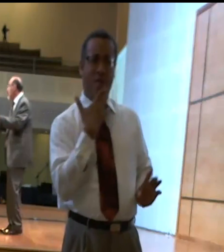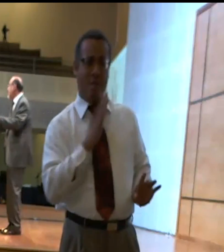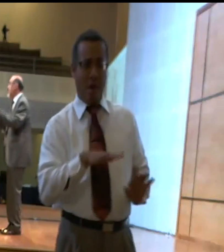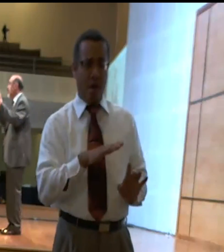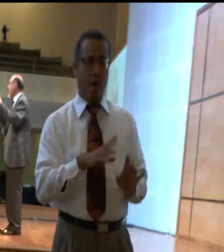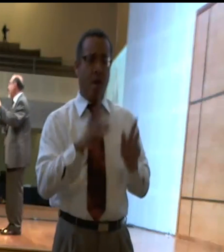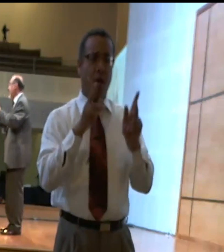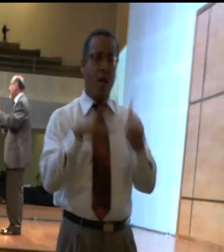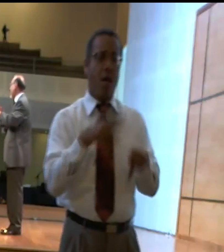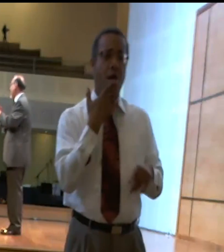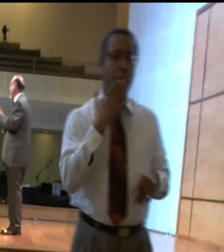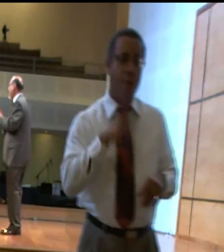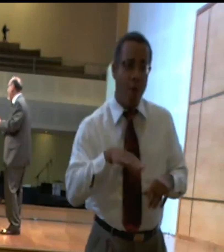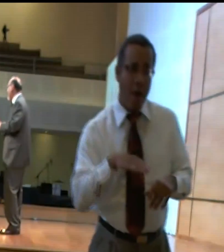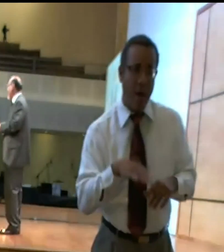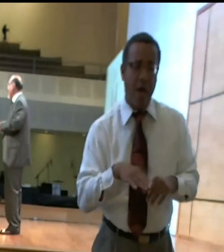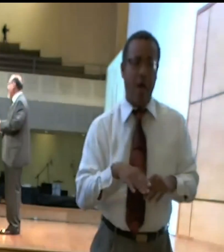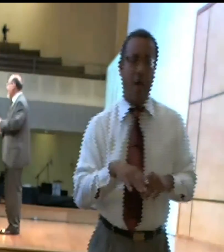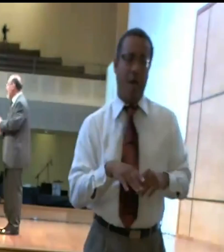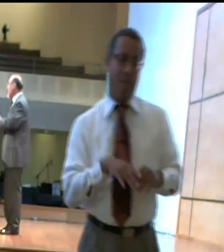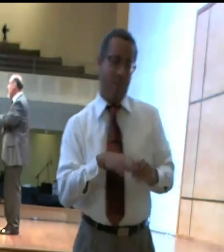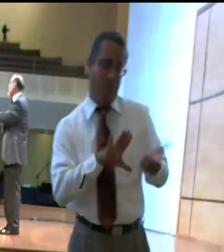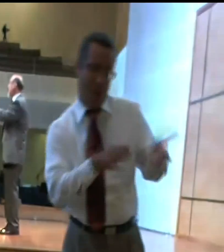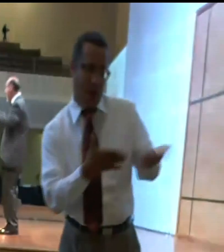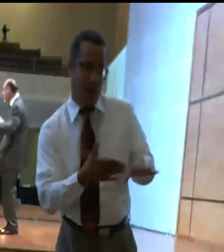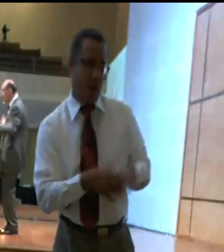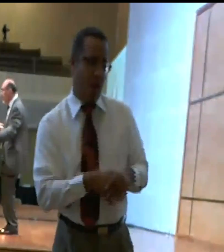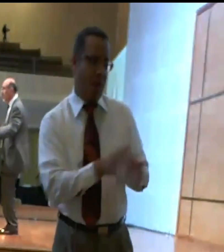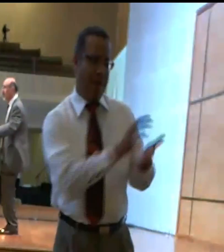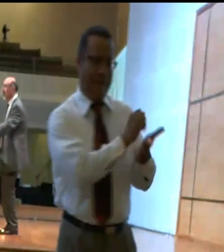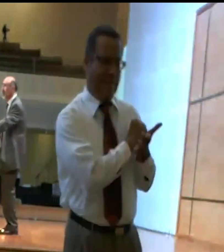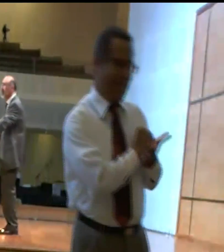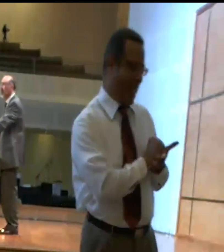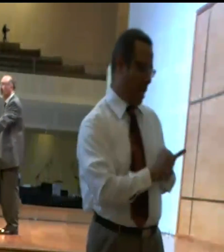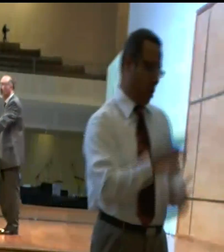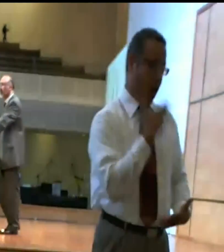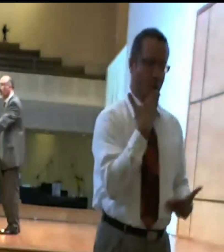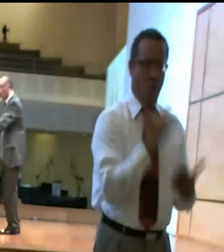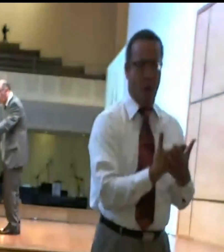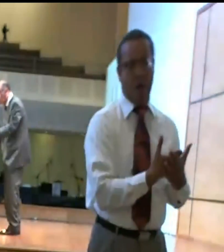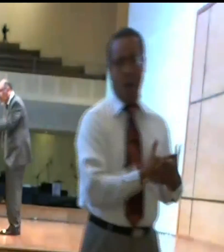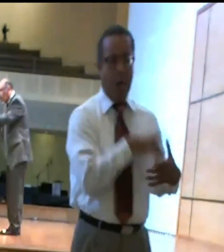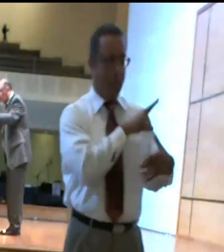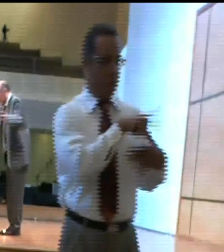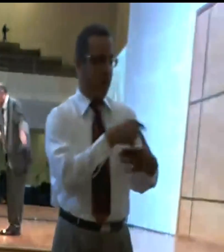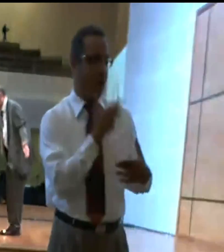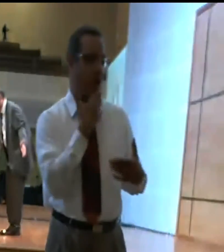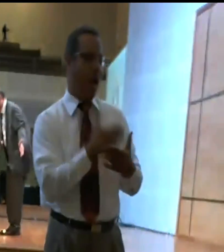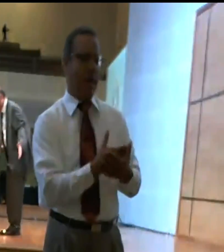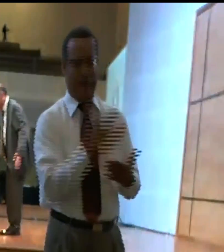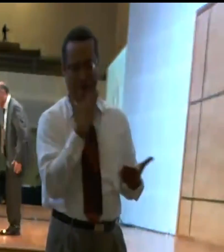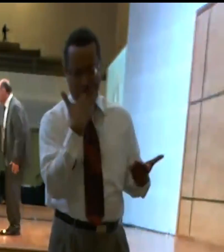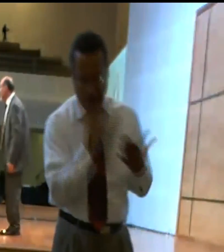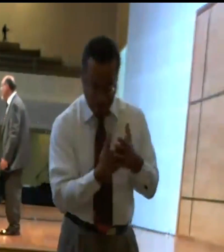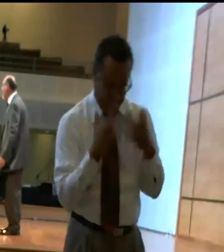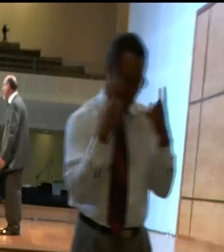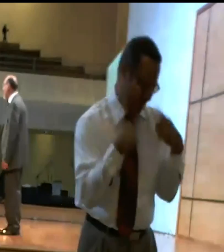una persona como esta se muere, murió un santo. Dice Salomón: esto es